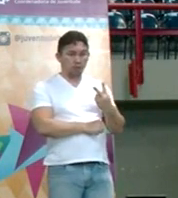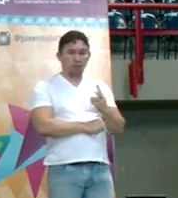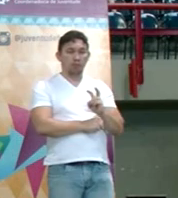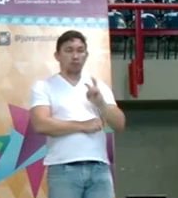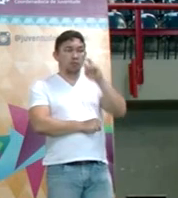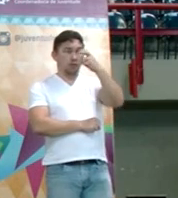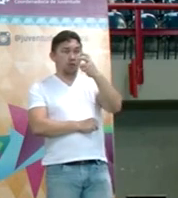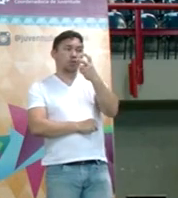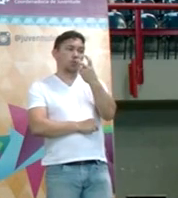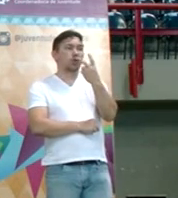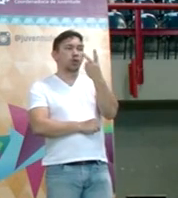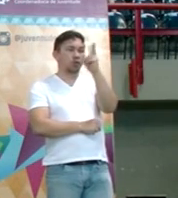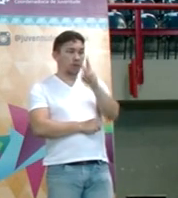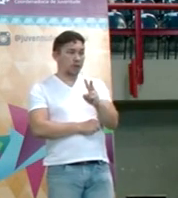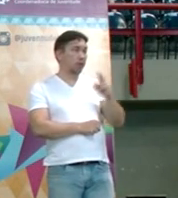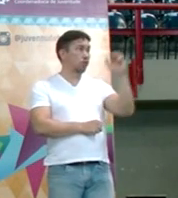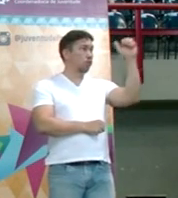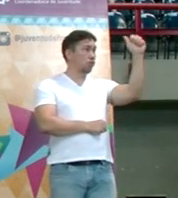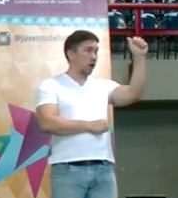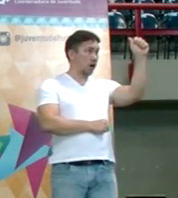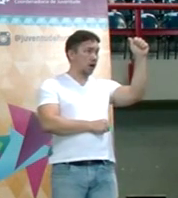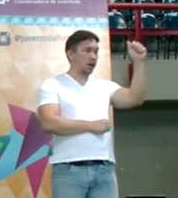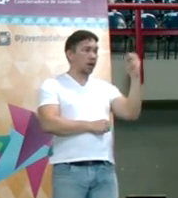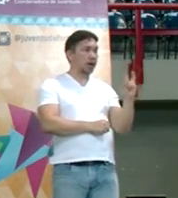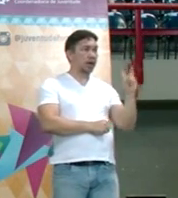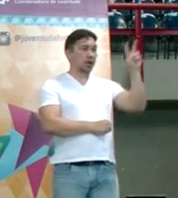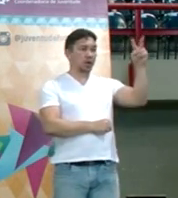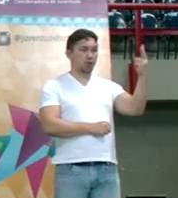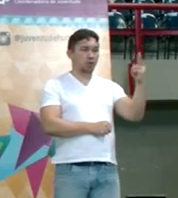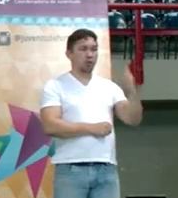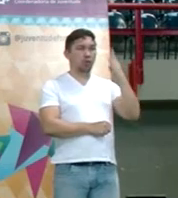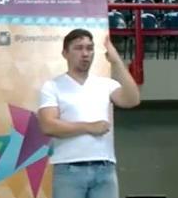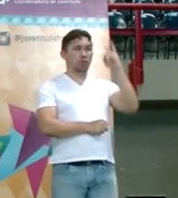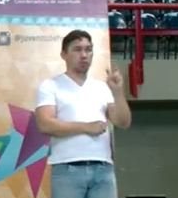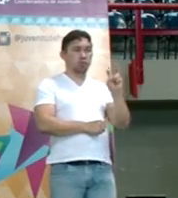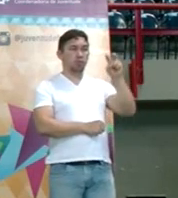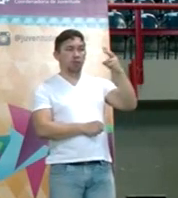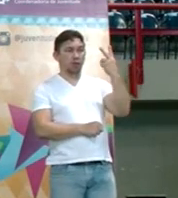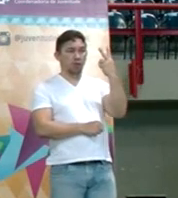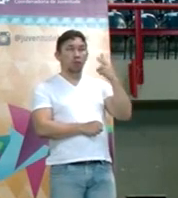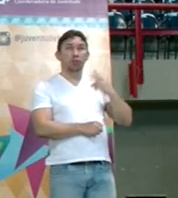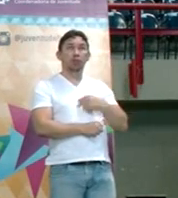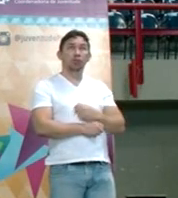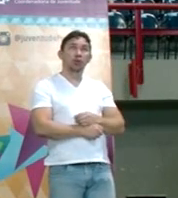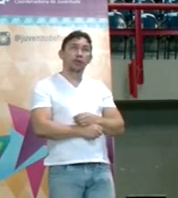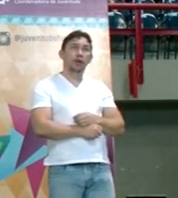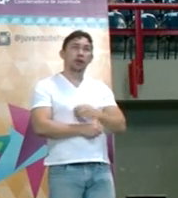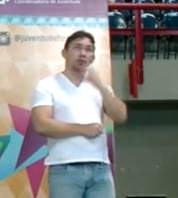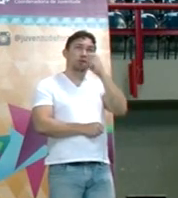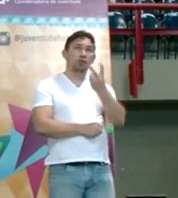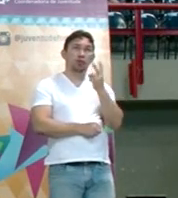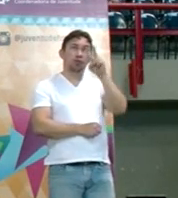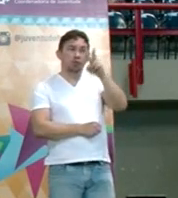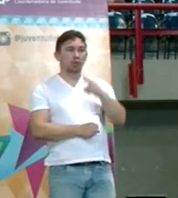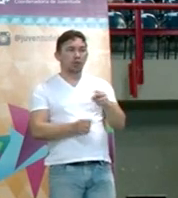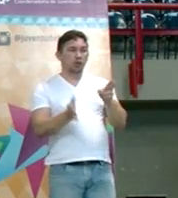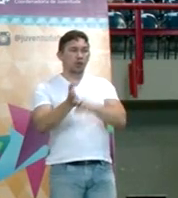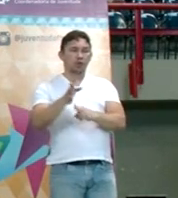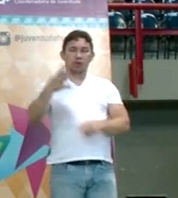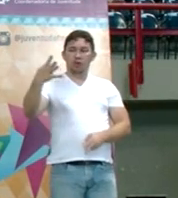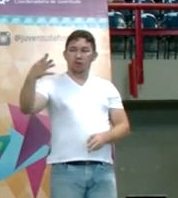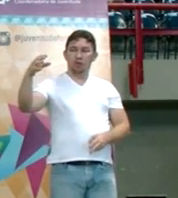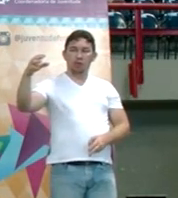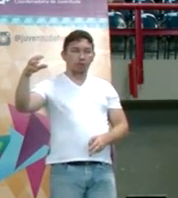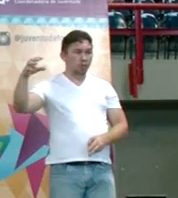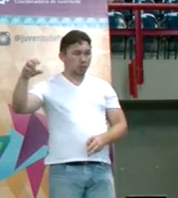você está contando o terceiro salto 2 vezes. Do outro lado, a soma dá 48. Mas 48 é o